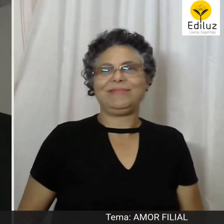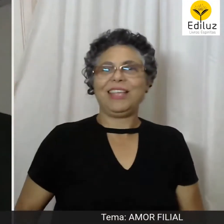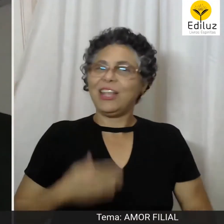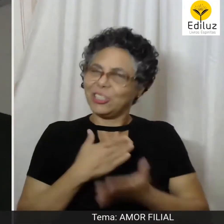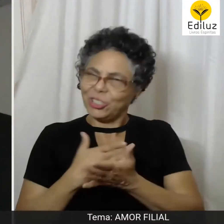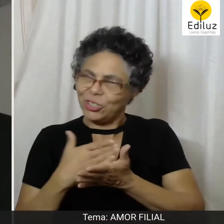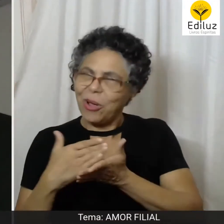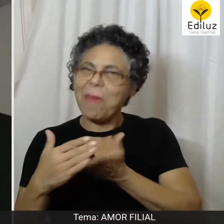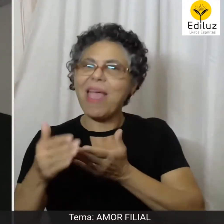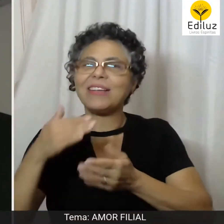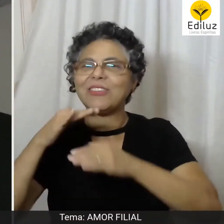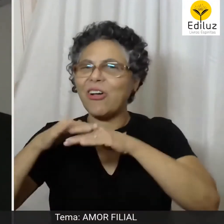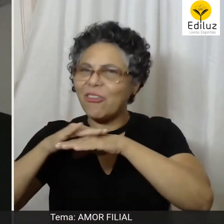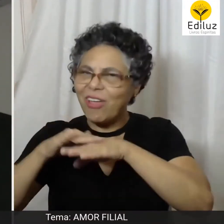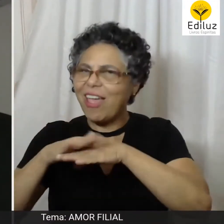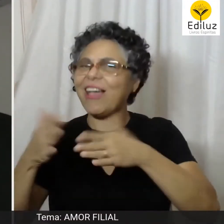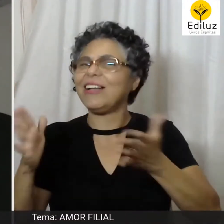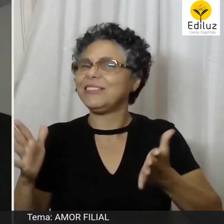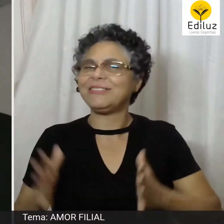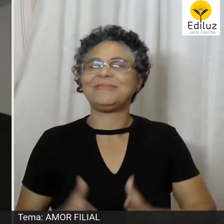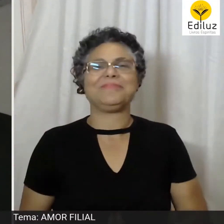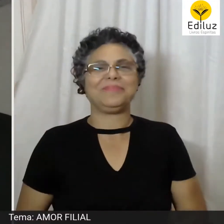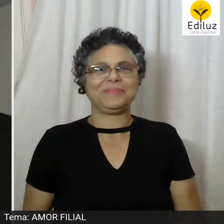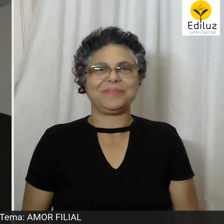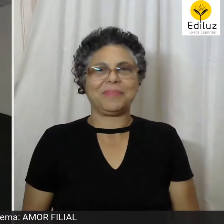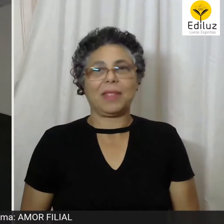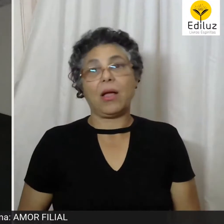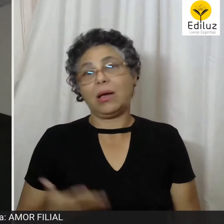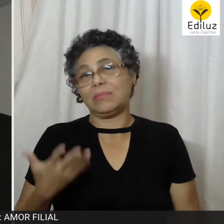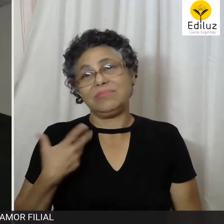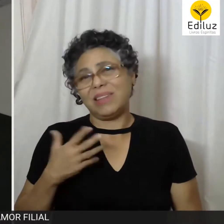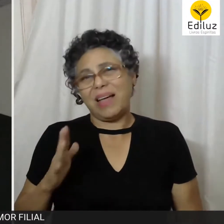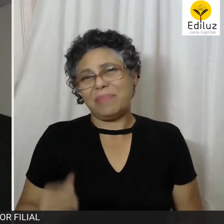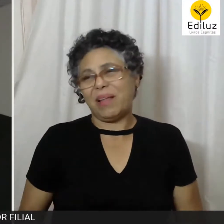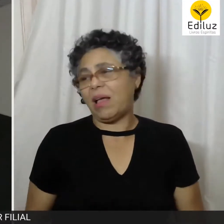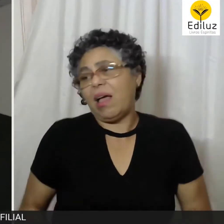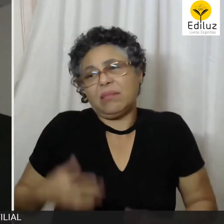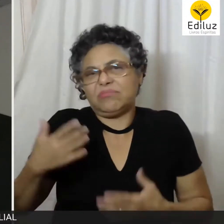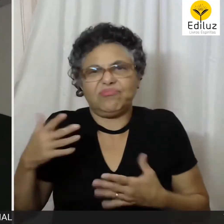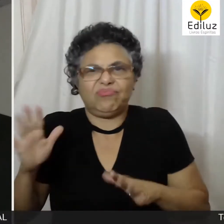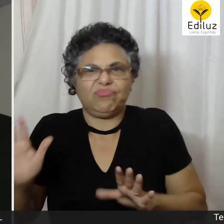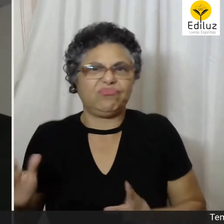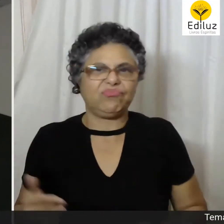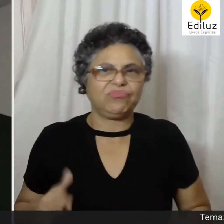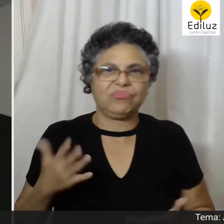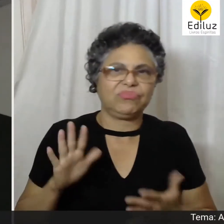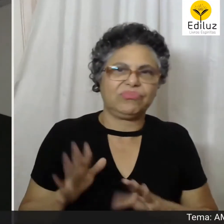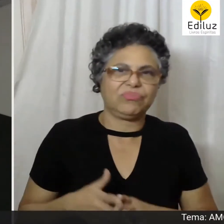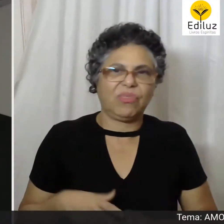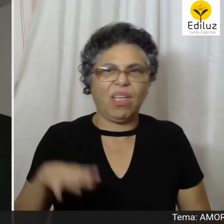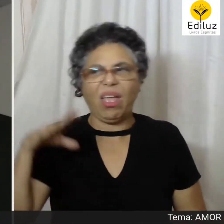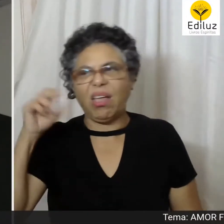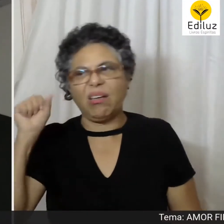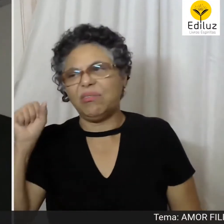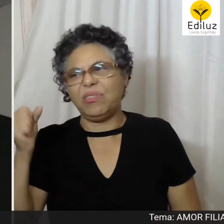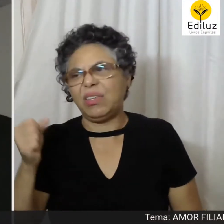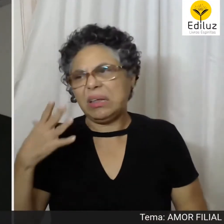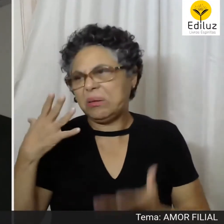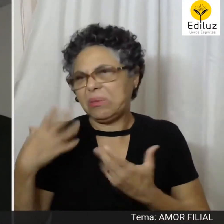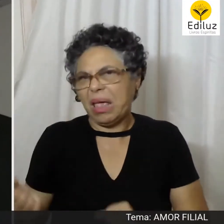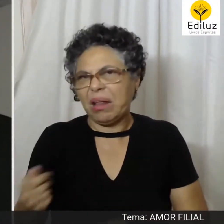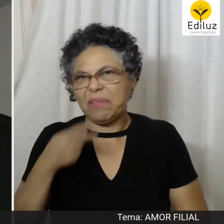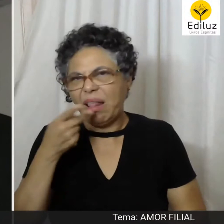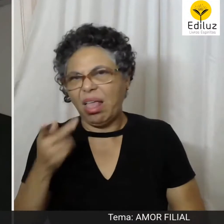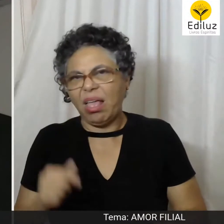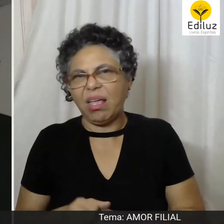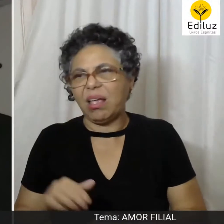conversa. Né? Agora, não dá para não ser literais e ouvir, não, eu não quero conversar,